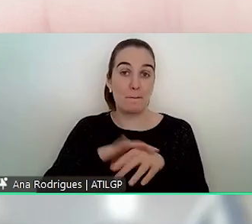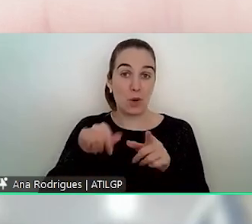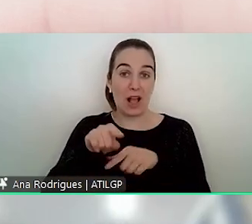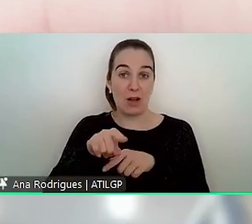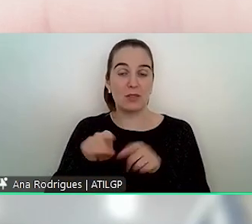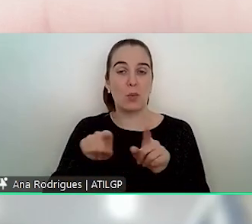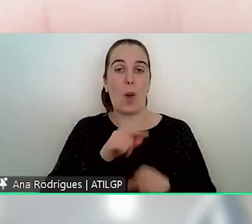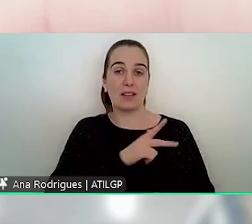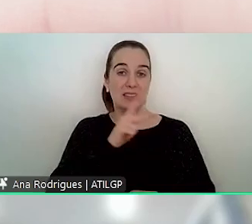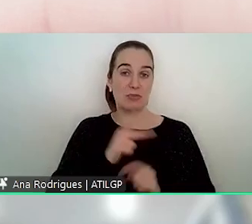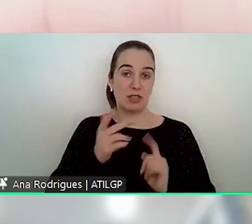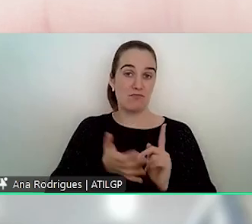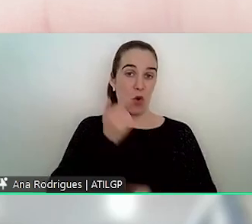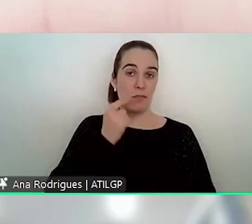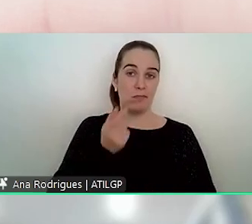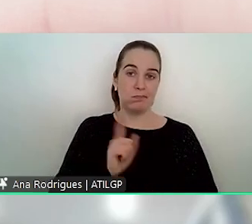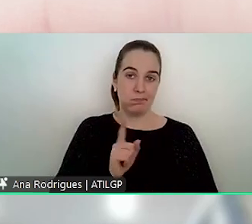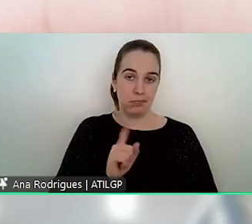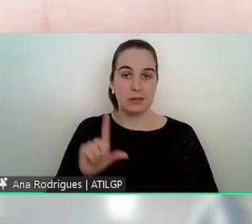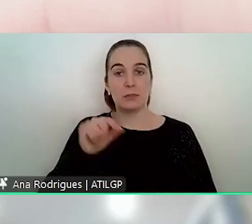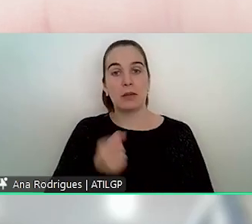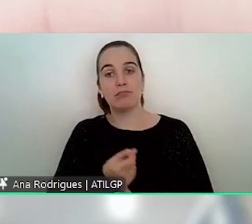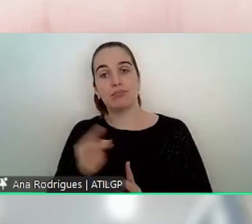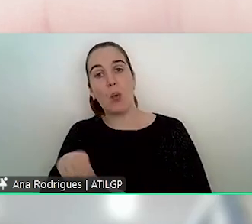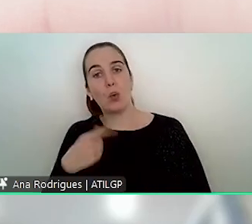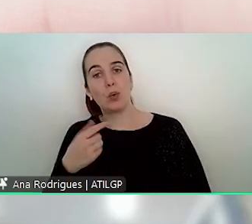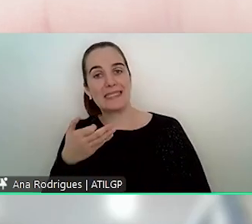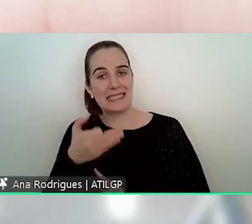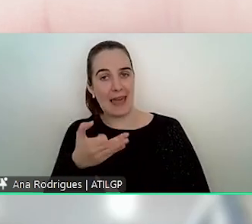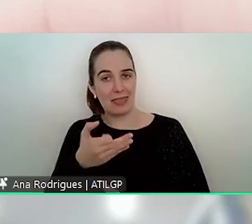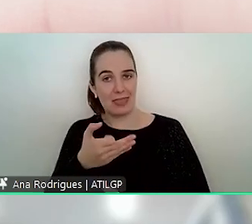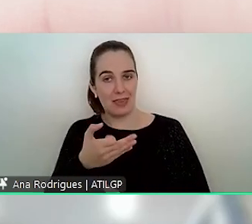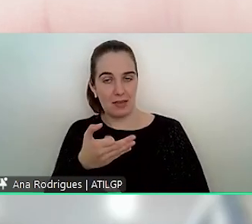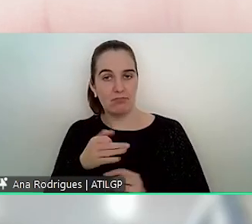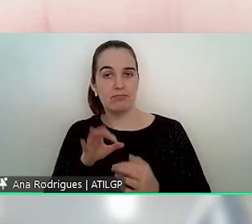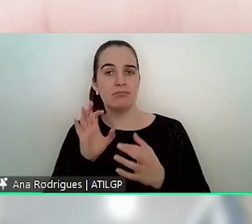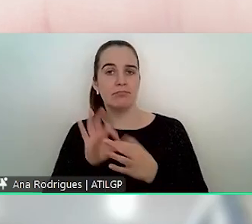deste plano, bem como o compromisso 7, que tinha a ver com a instituição